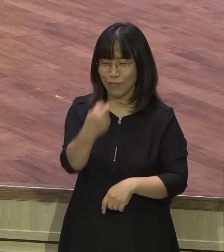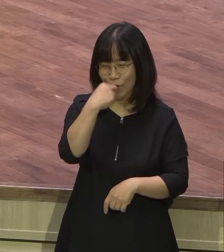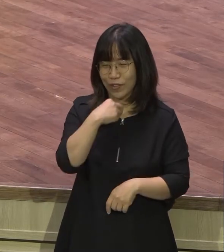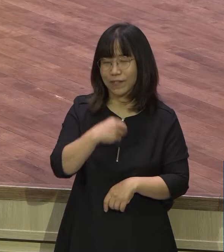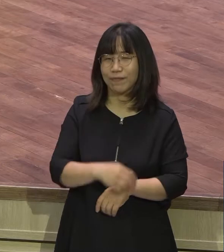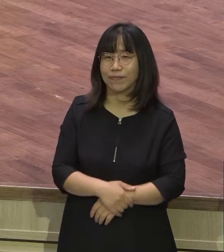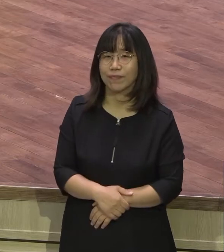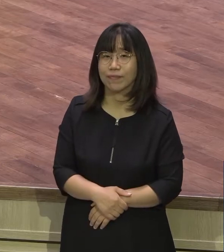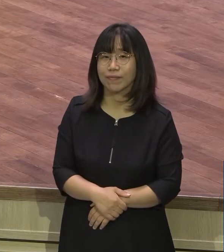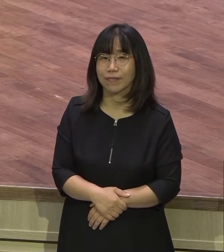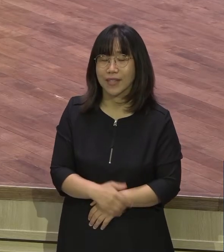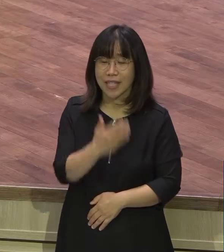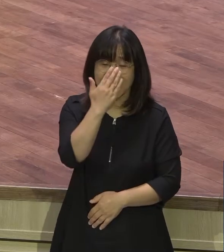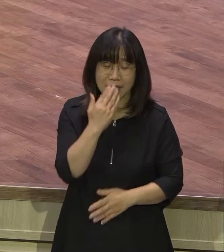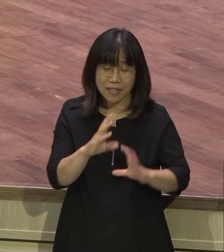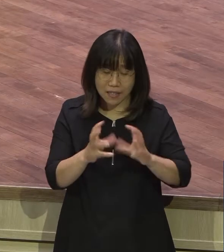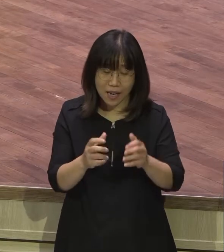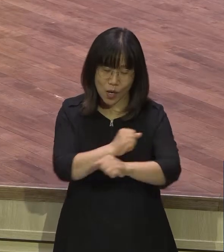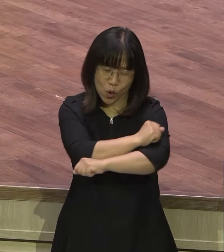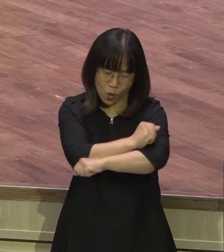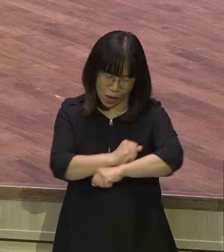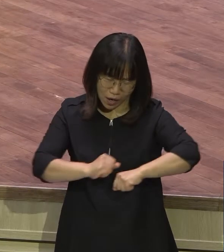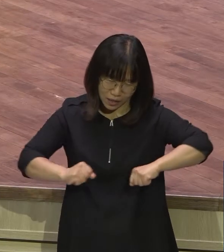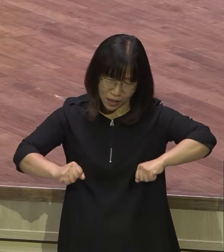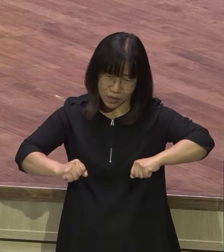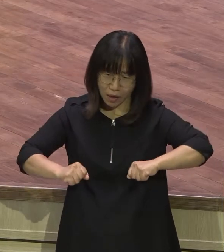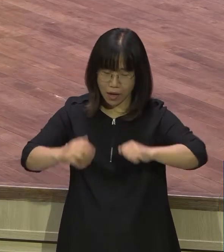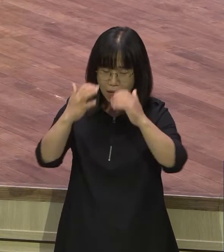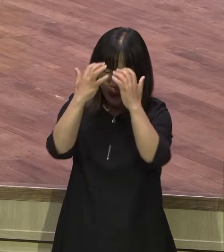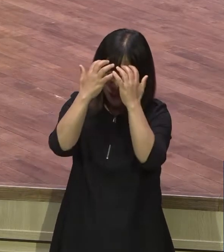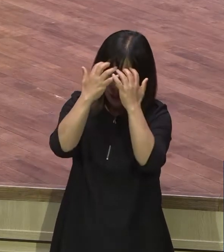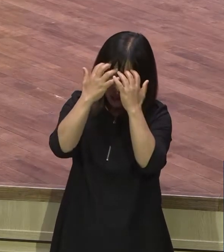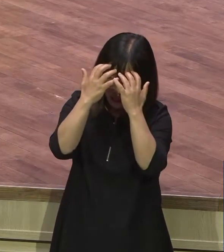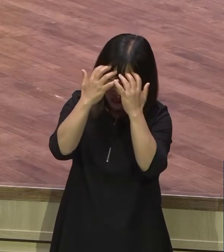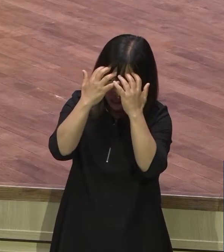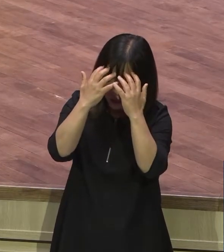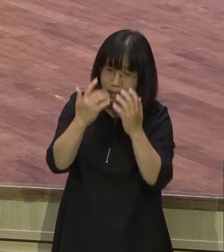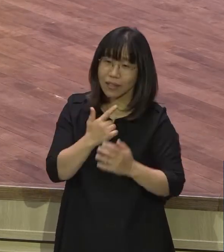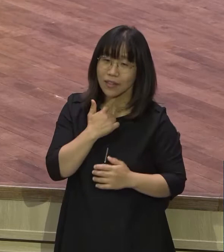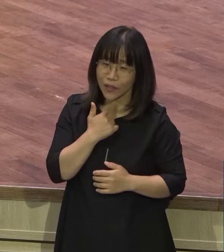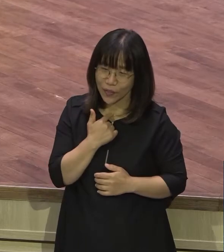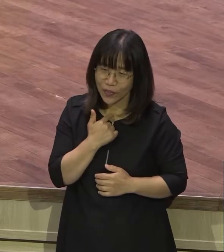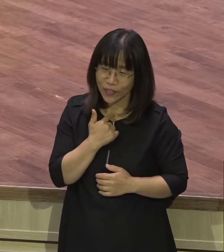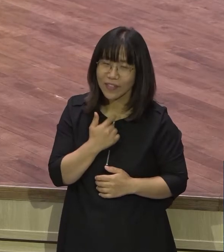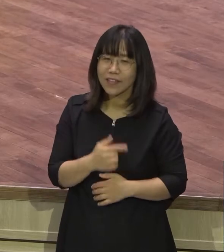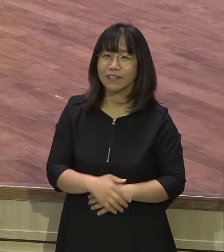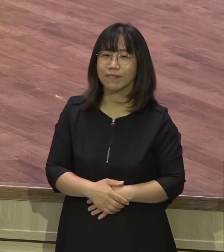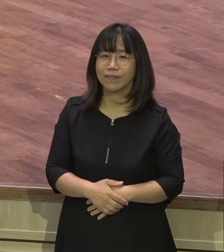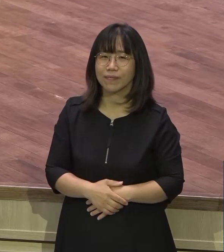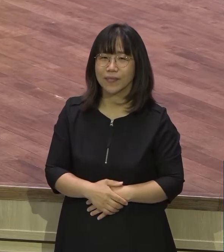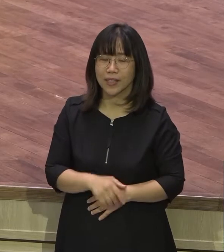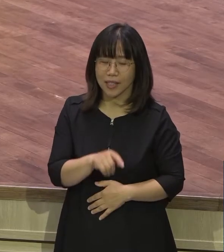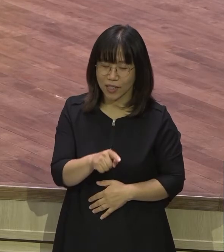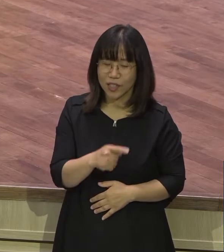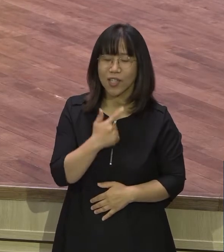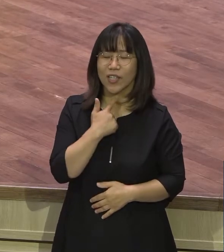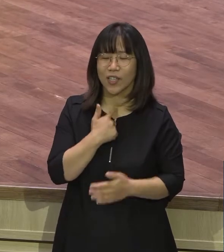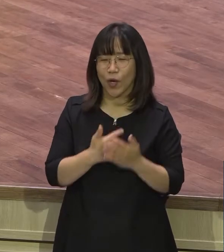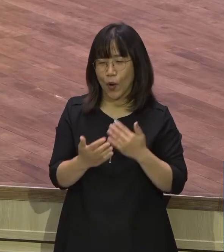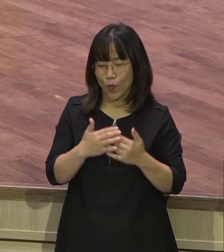백성들이 광야에서 고생했던 경험하는 그걸 경험하는